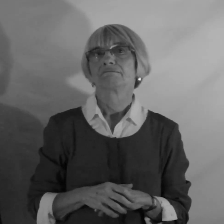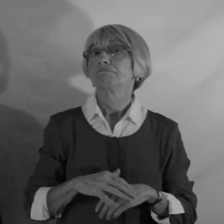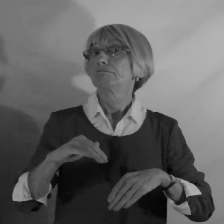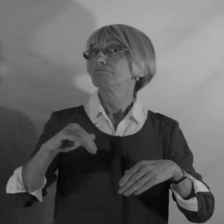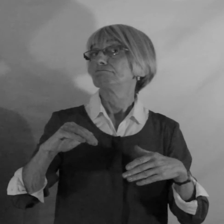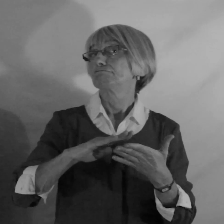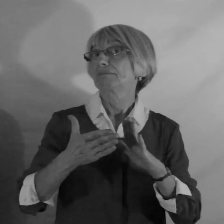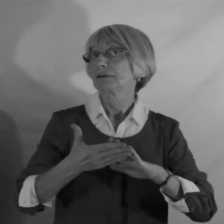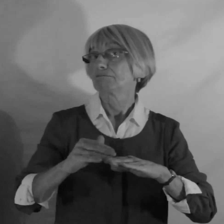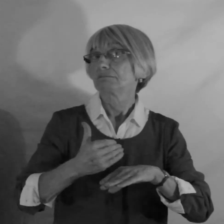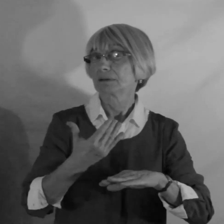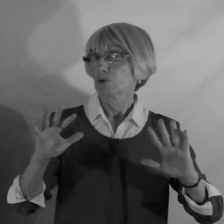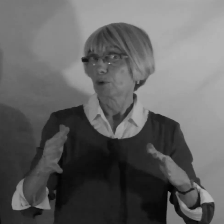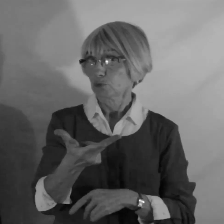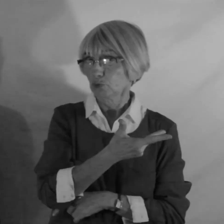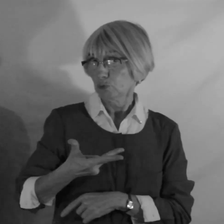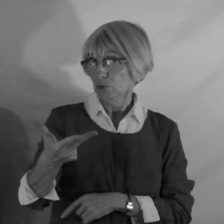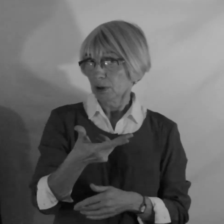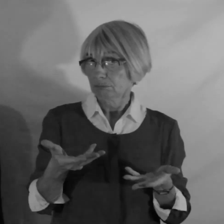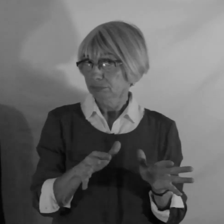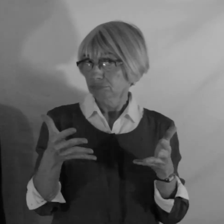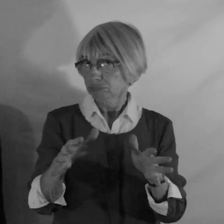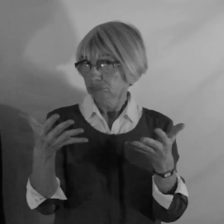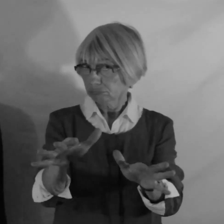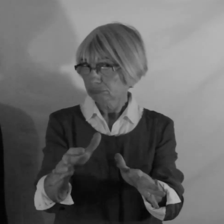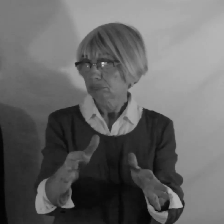Concrètement, nous nous réunissons tous les trois régulièrement